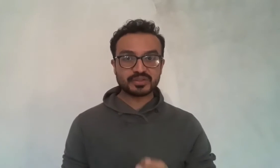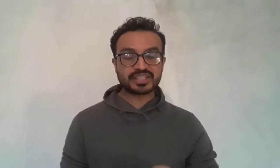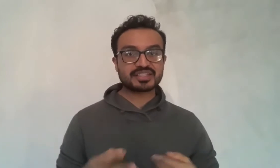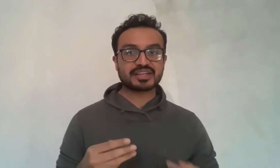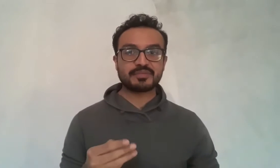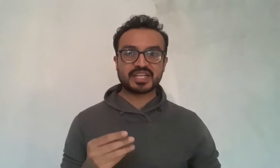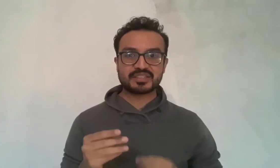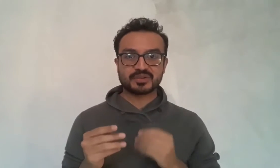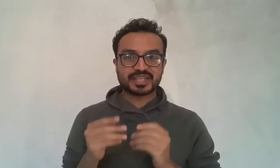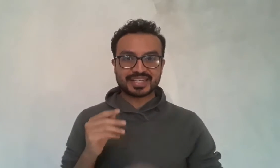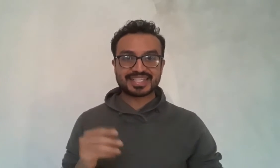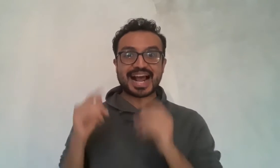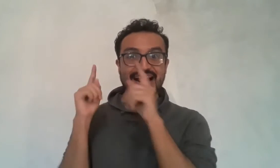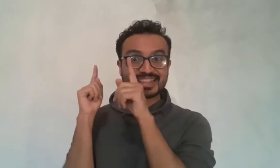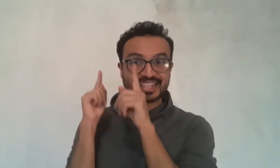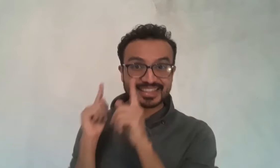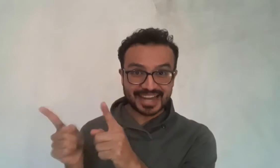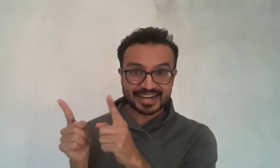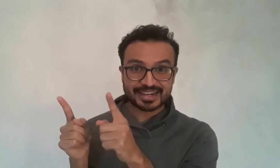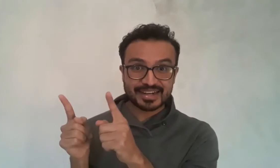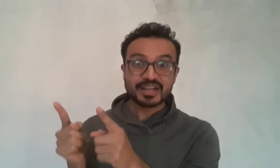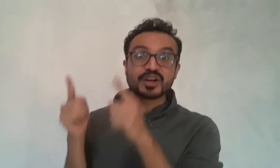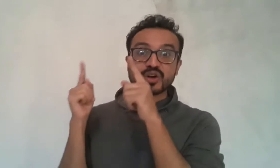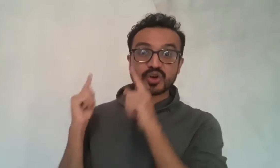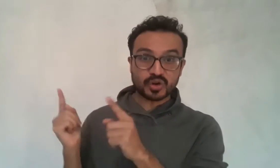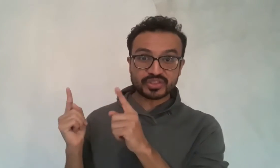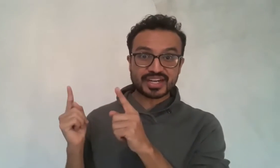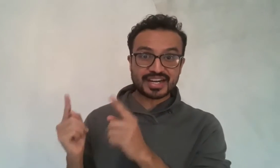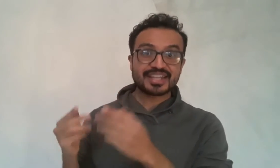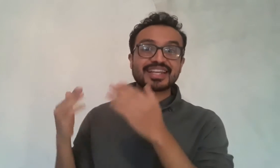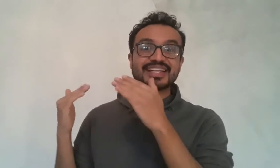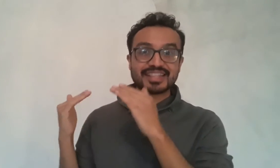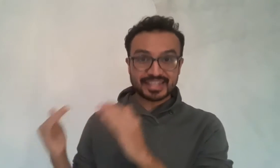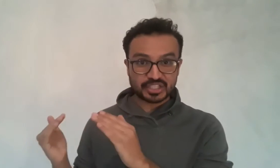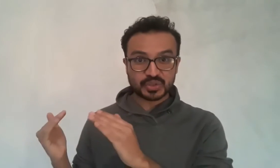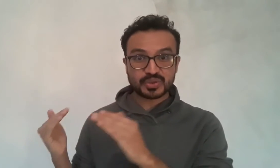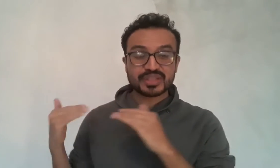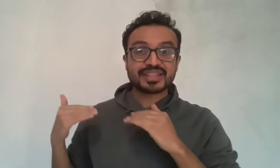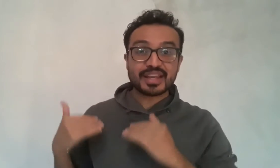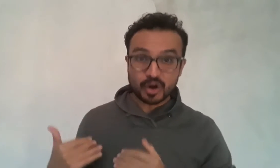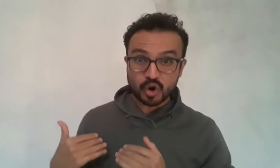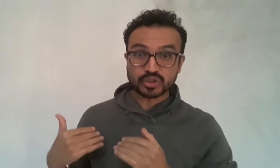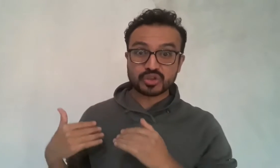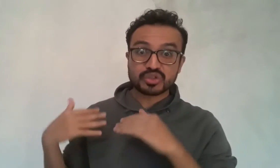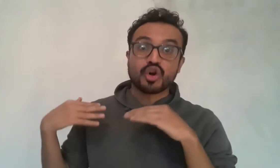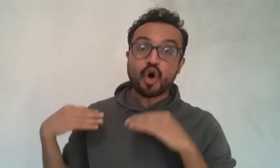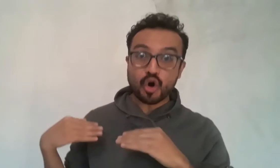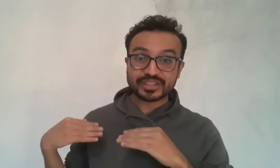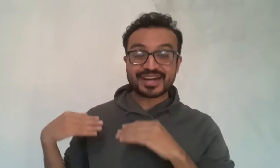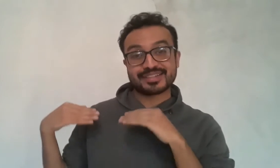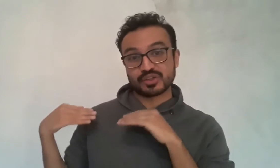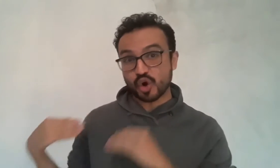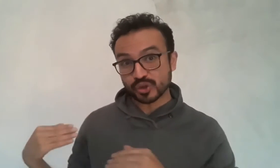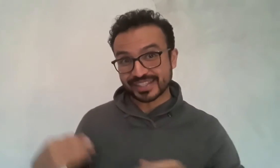de discriminación, que es atentar contra el derecho de otros, otras, otres.